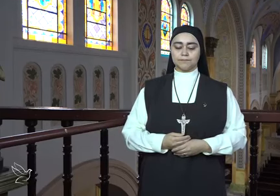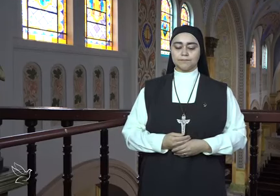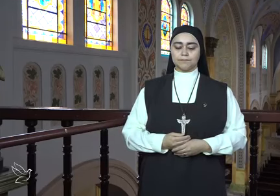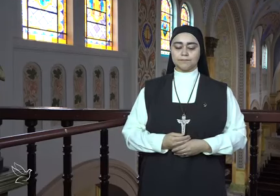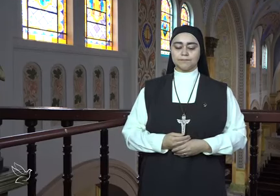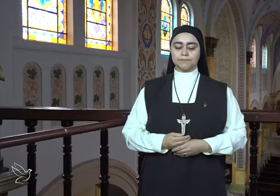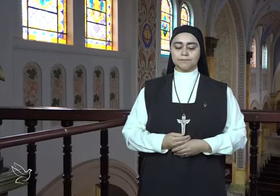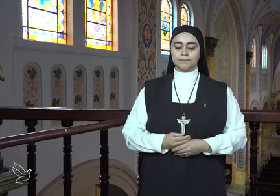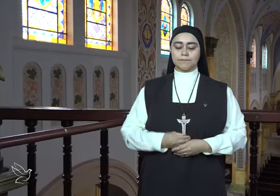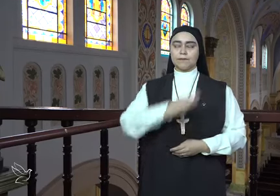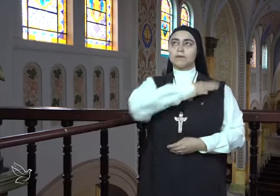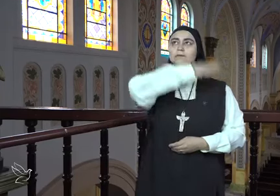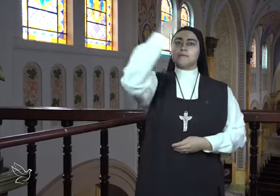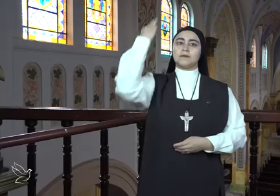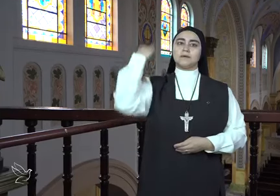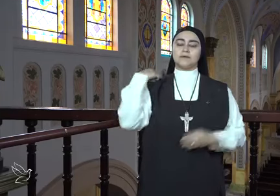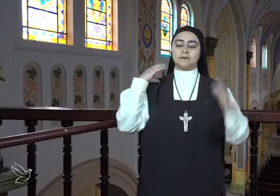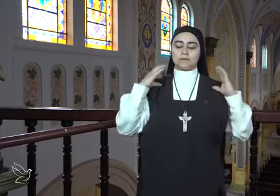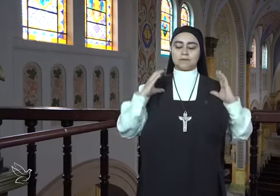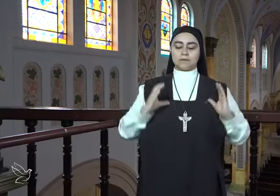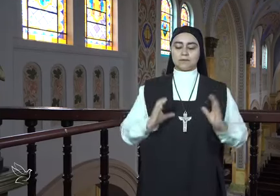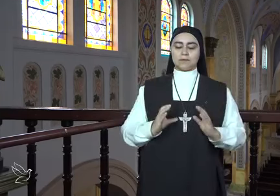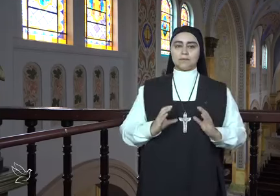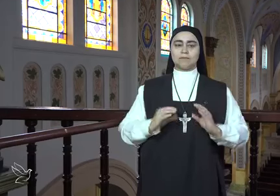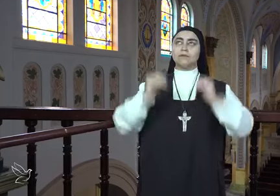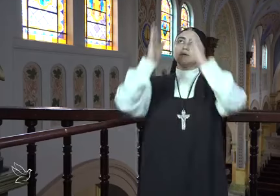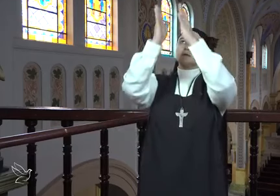Nossa Senhora do Carmo, rogai por nós.